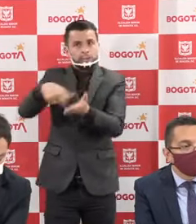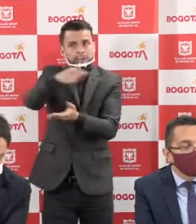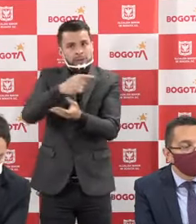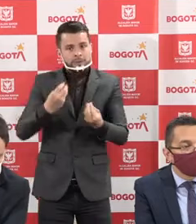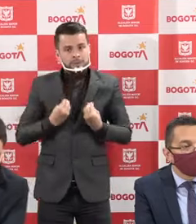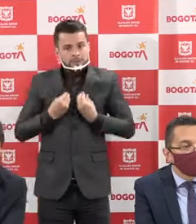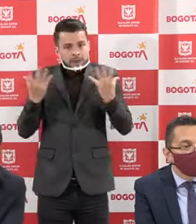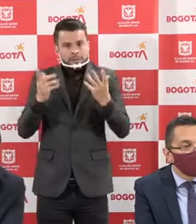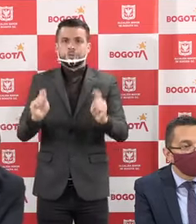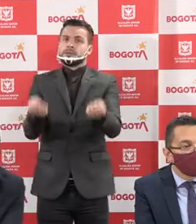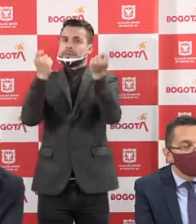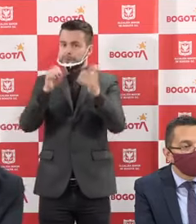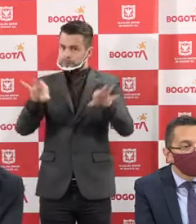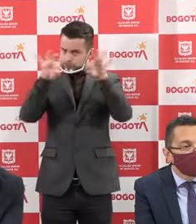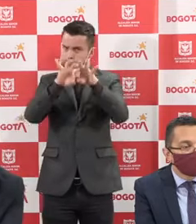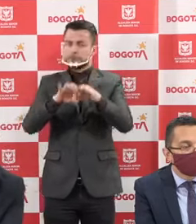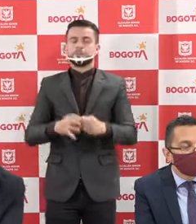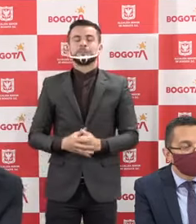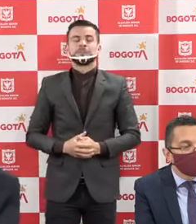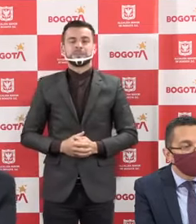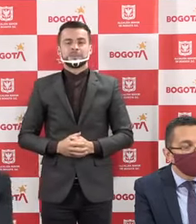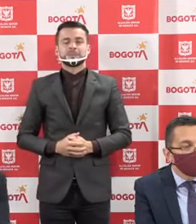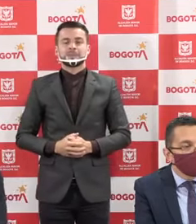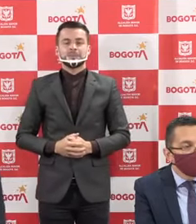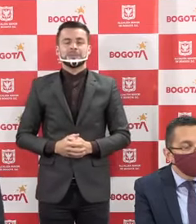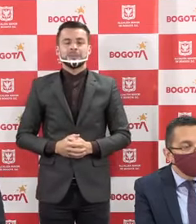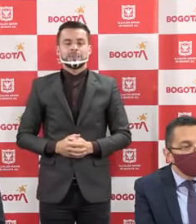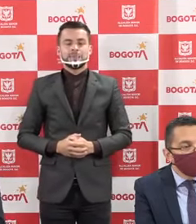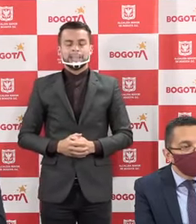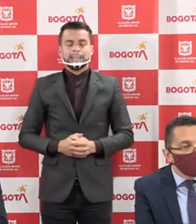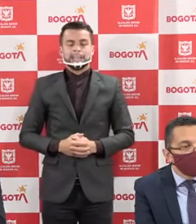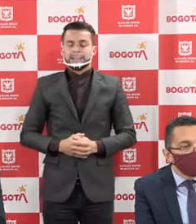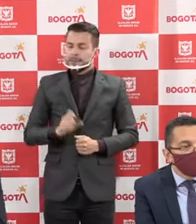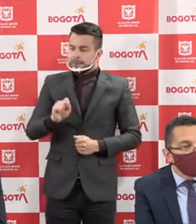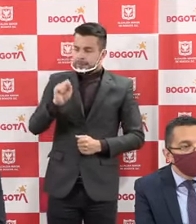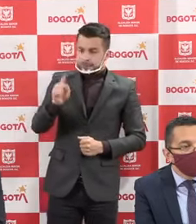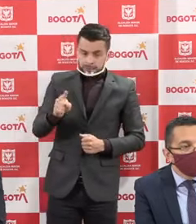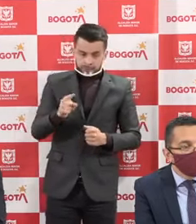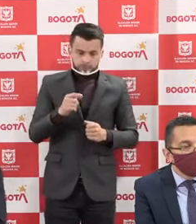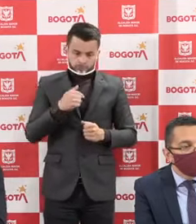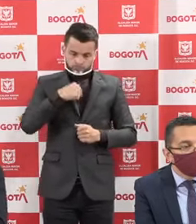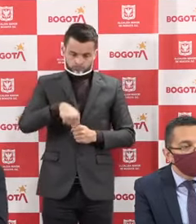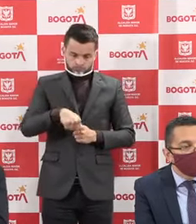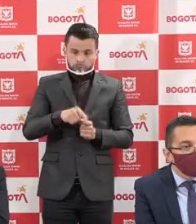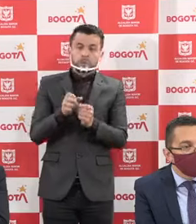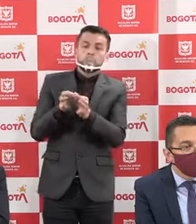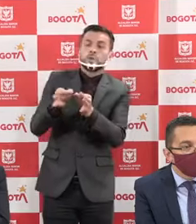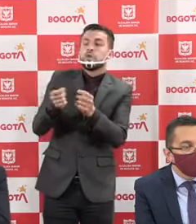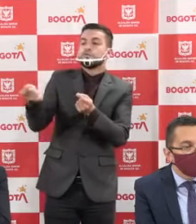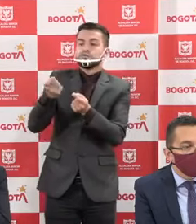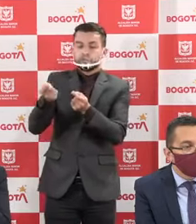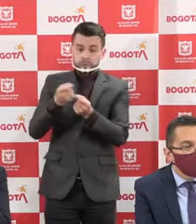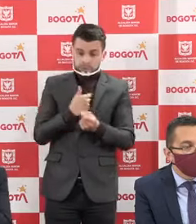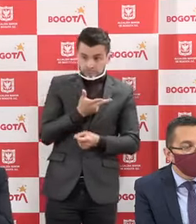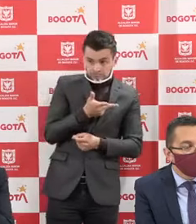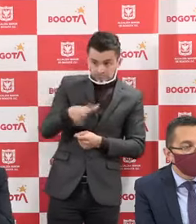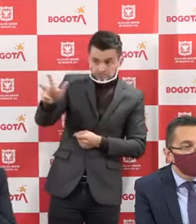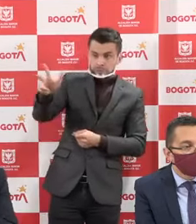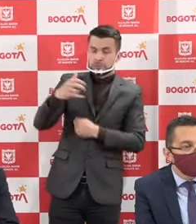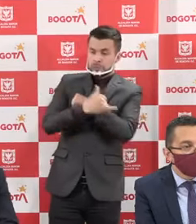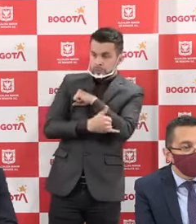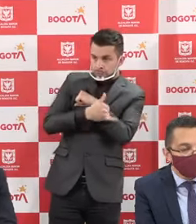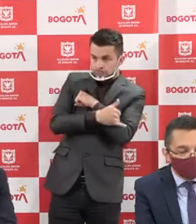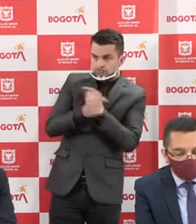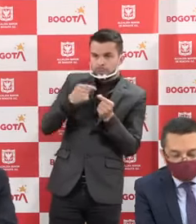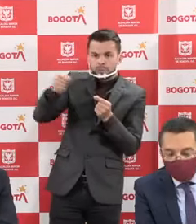mónica ribera del espectador pregunta bajo qué condiciones se podrá salir a los municipios aledaños y si depende de cada